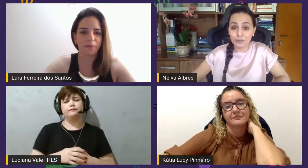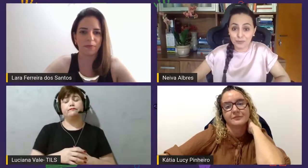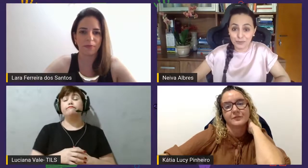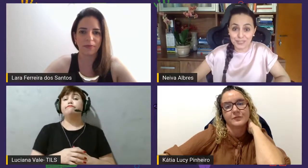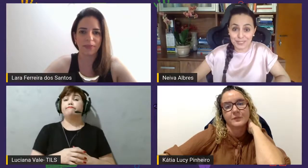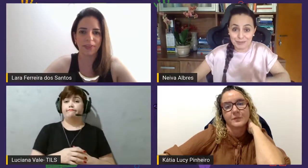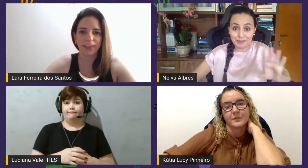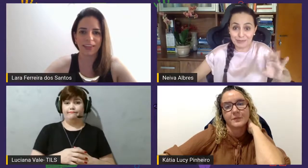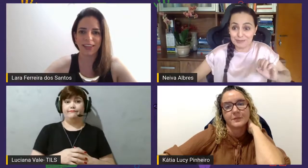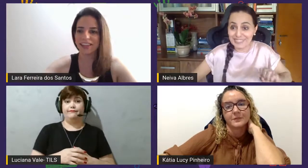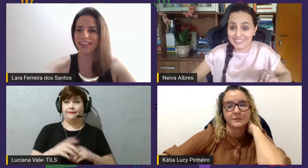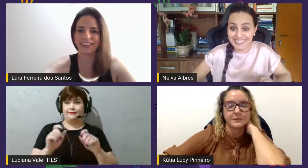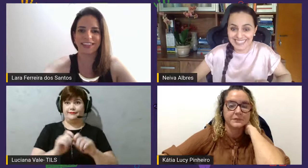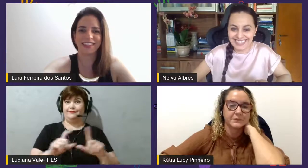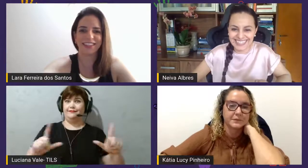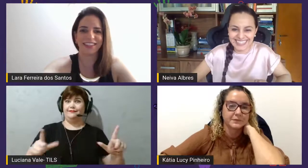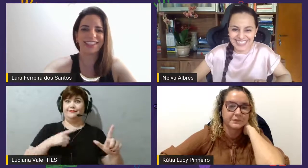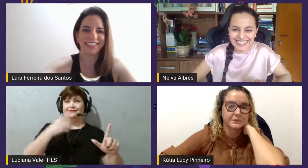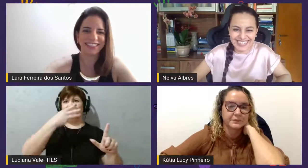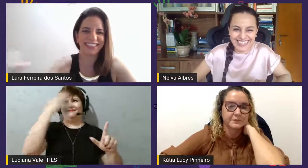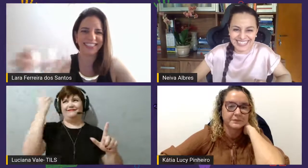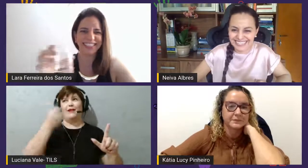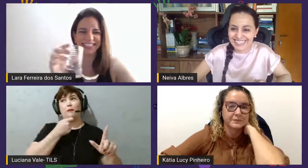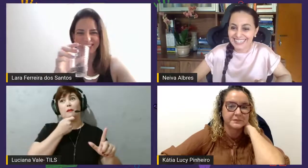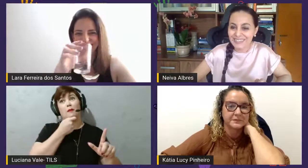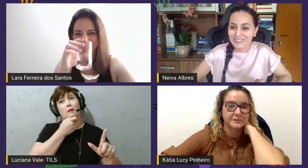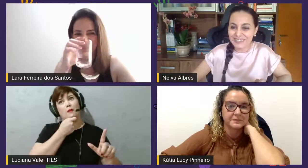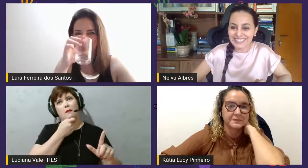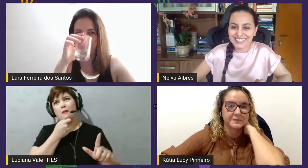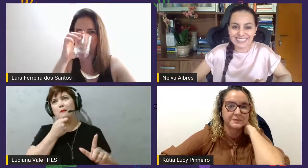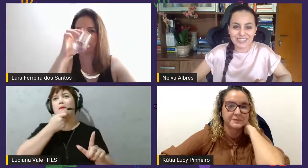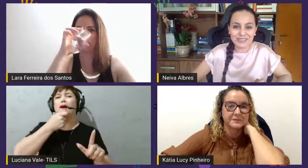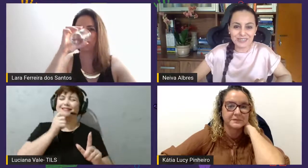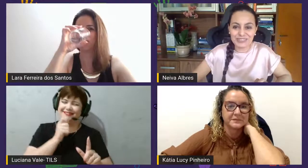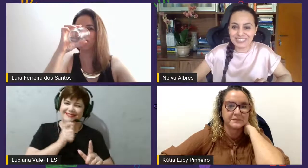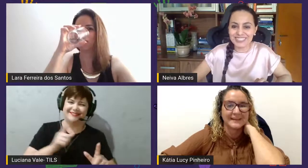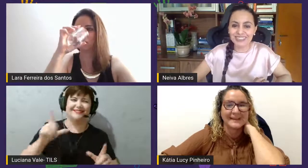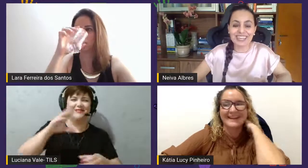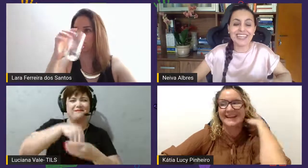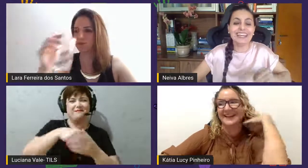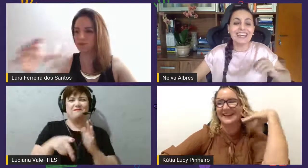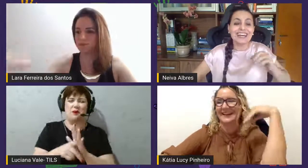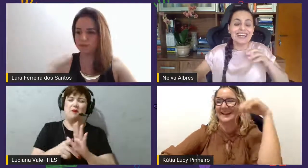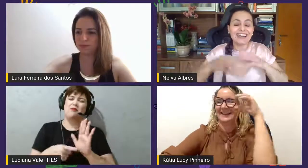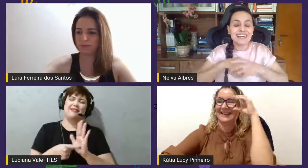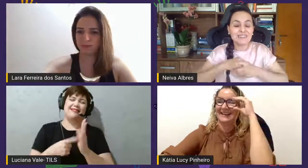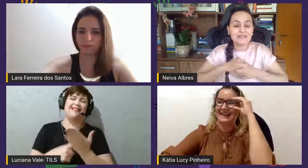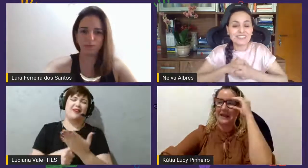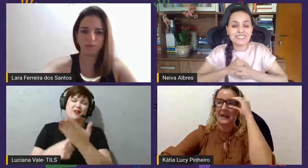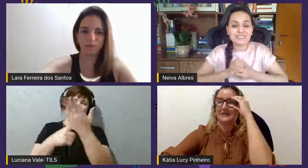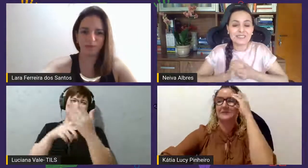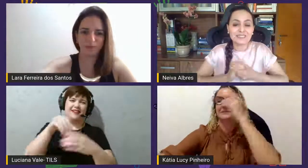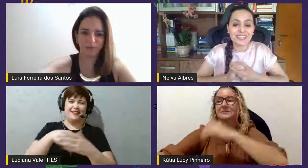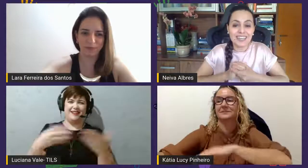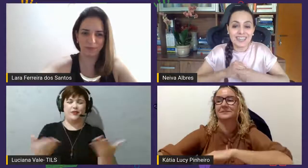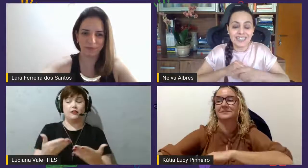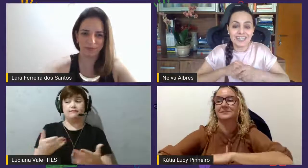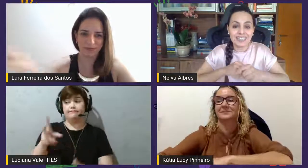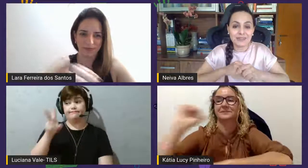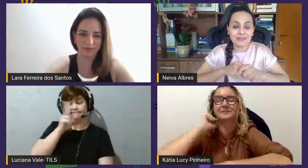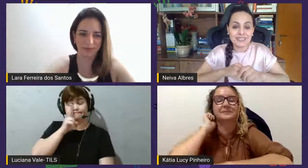Abrindo o microfone, né, para não esquecer coisas da tecnologia, ok.